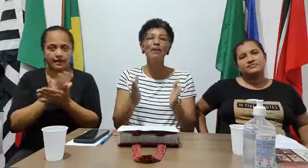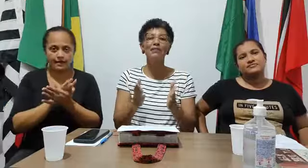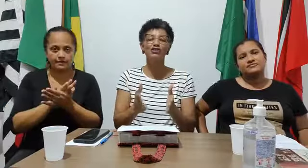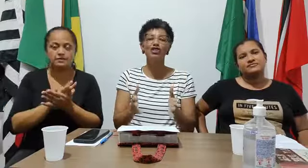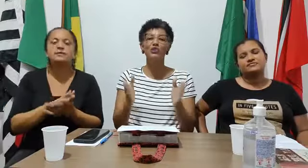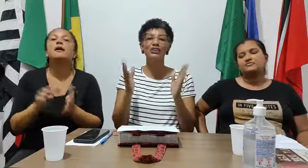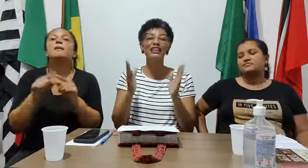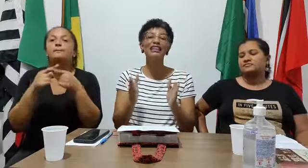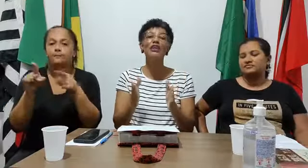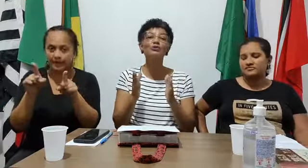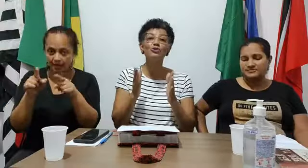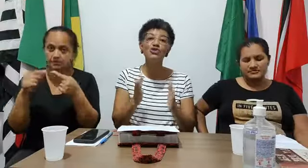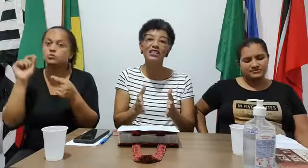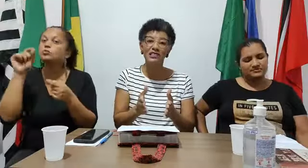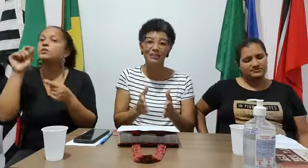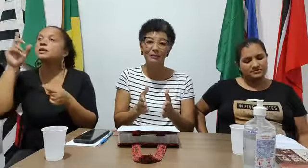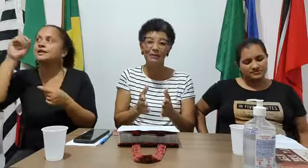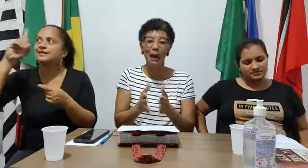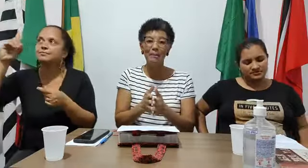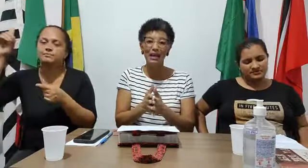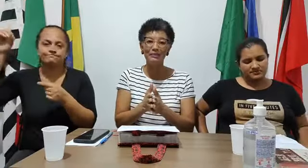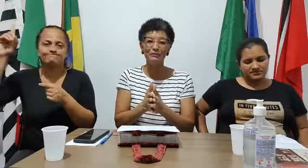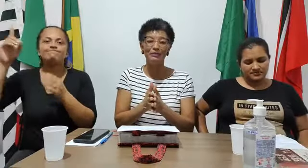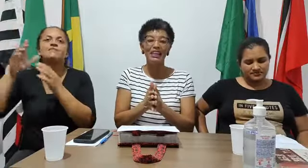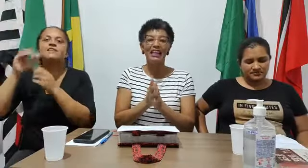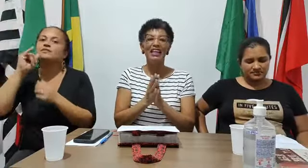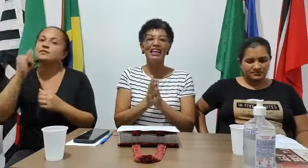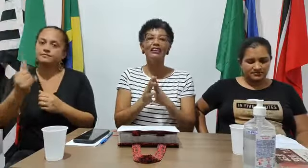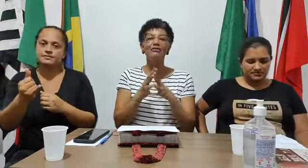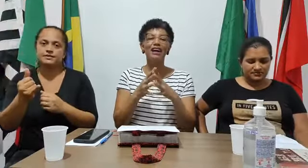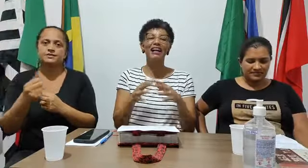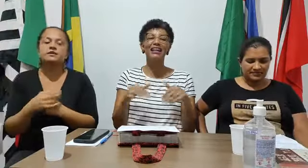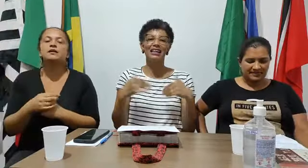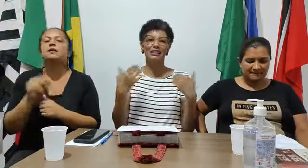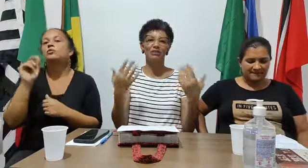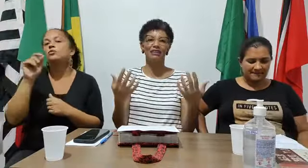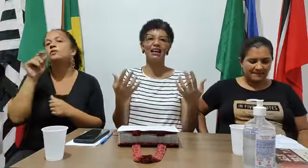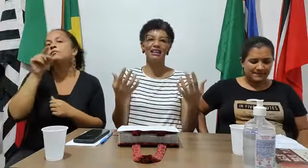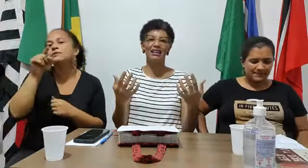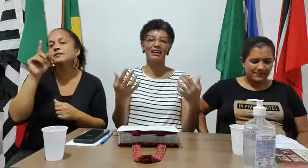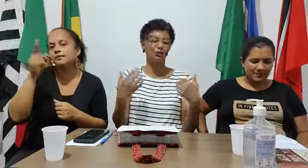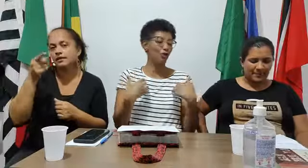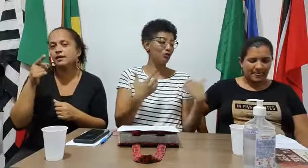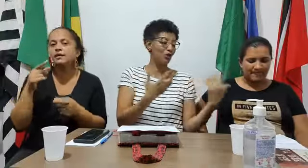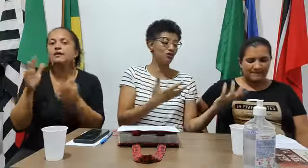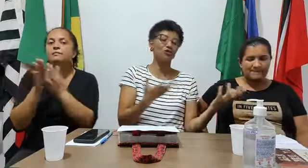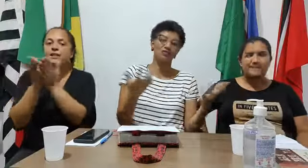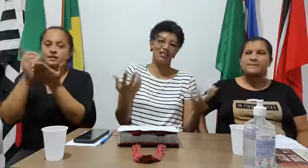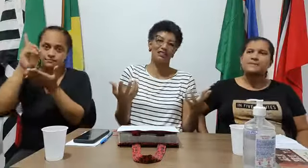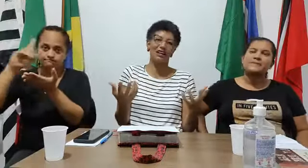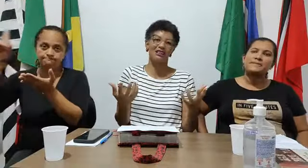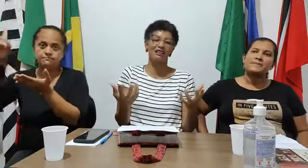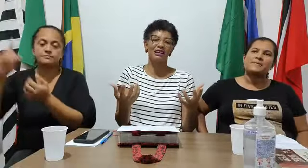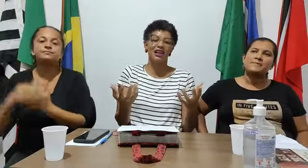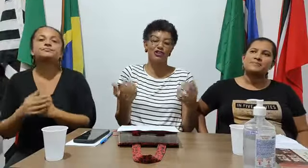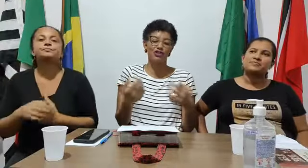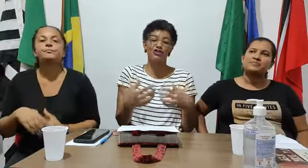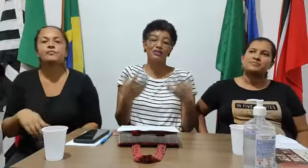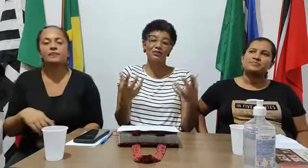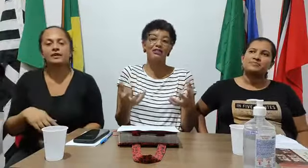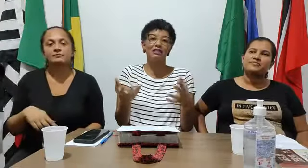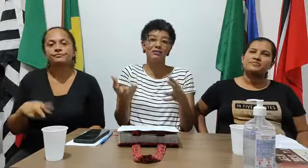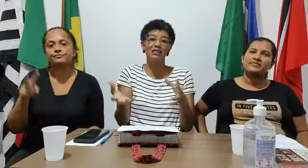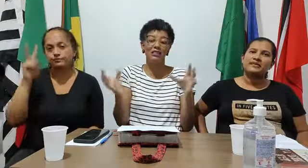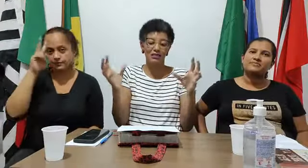a Bíblia diz, o que Deus diz. Amém? E aí vale ressaltar que, como nós somos casadas, a gente